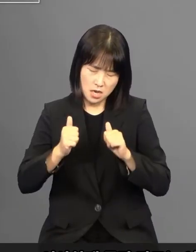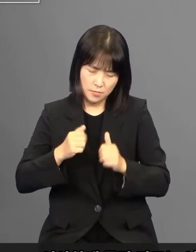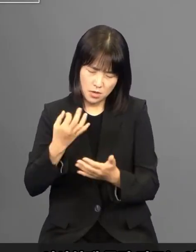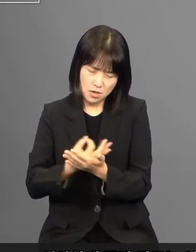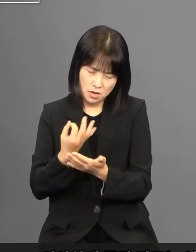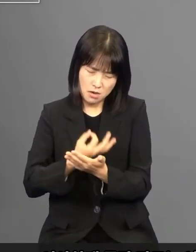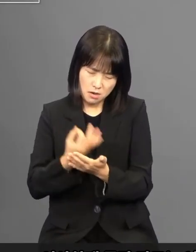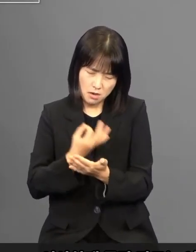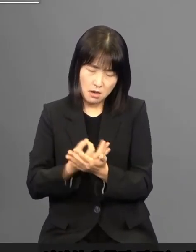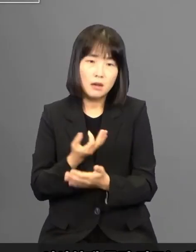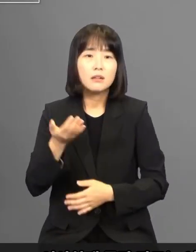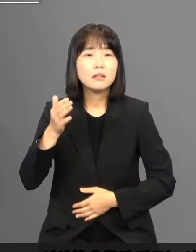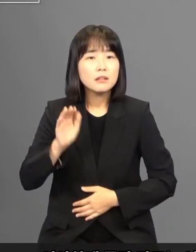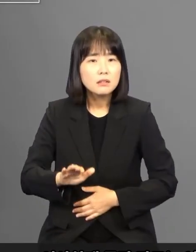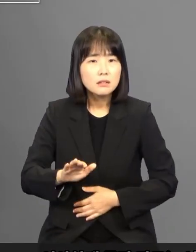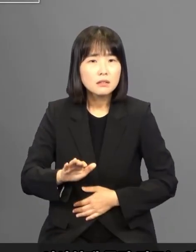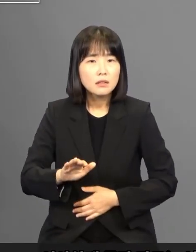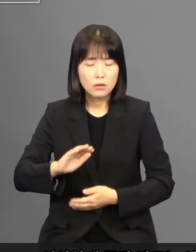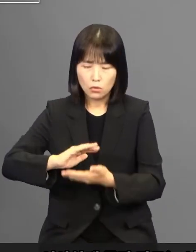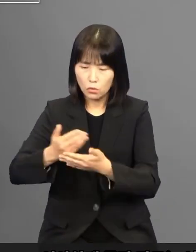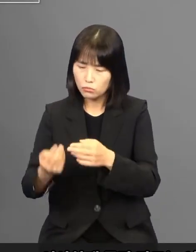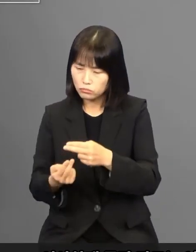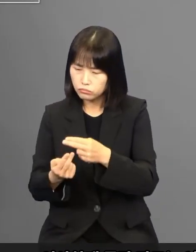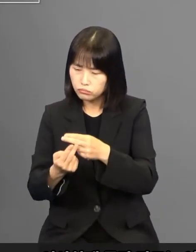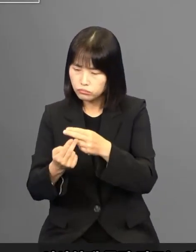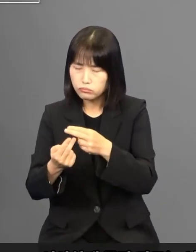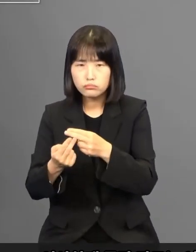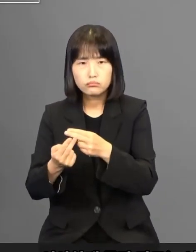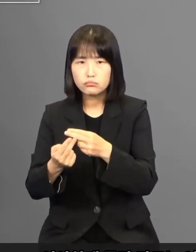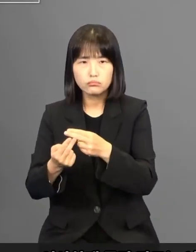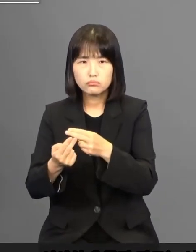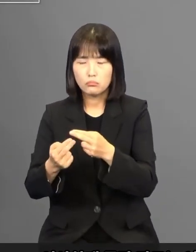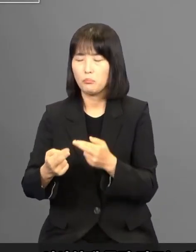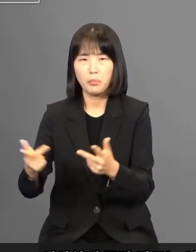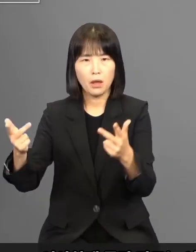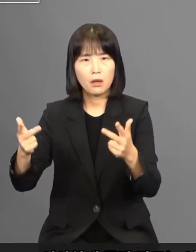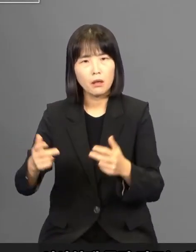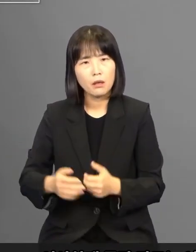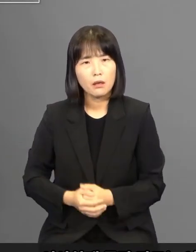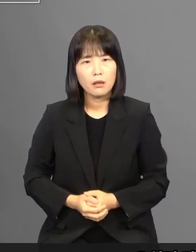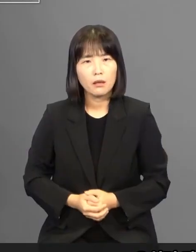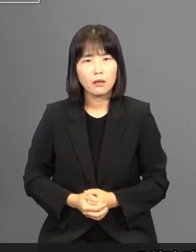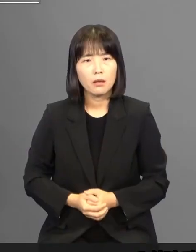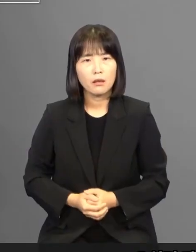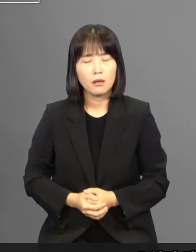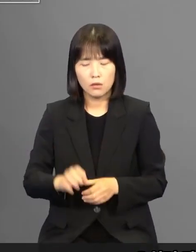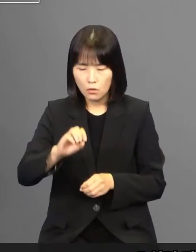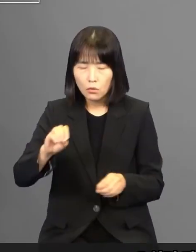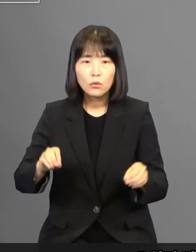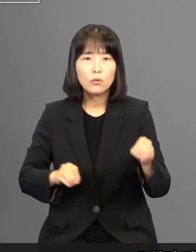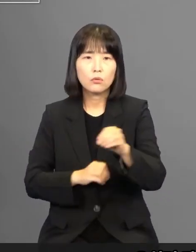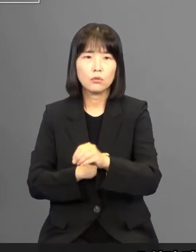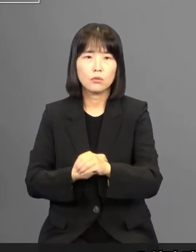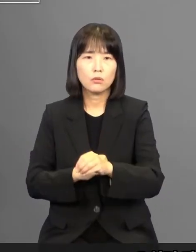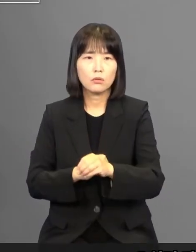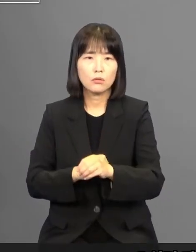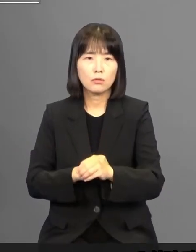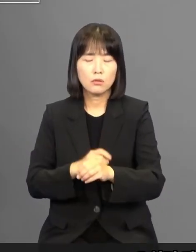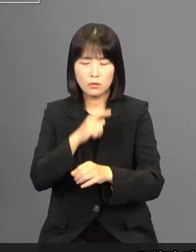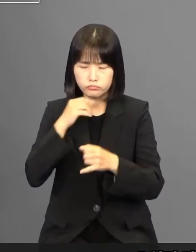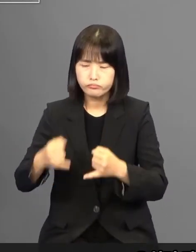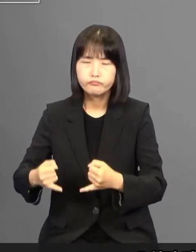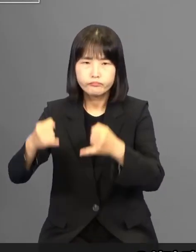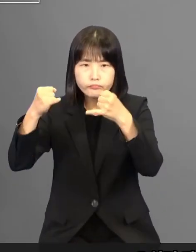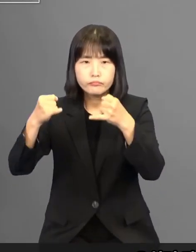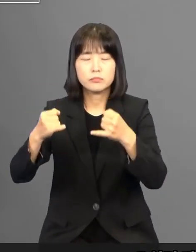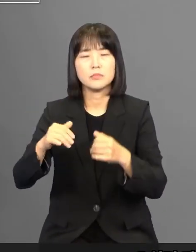버는데 이상하게 통장 잔고는 어디론가 빠져나가고 남아있질 않고 오히려 마이너스가 되는